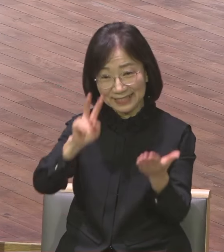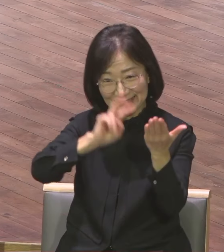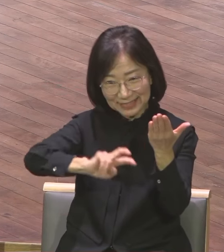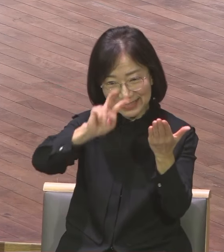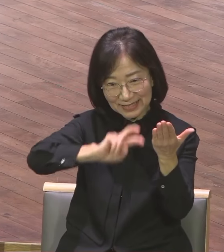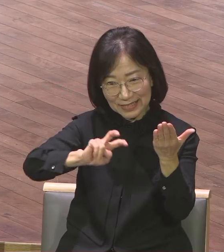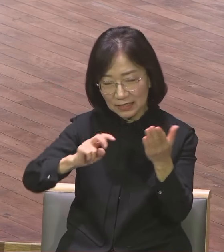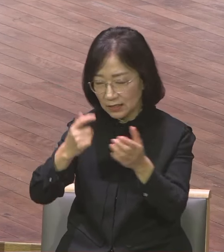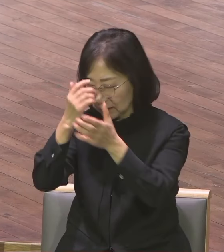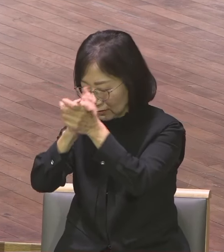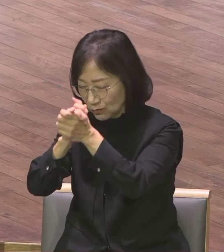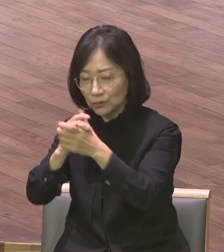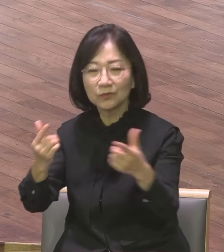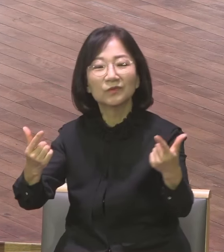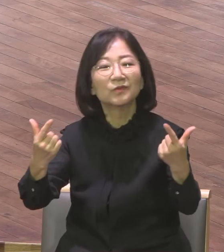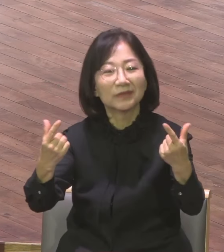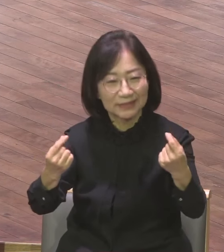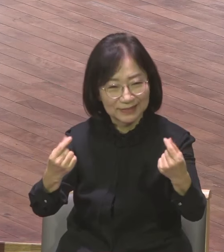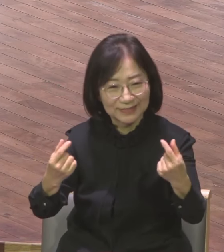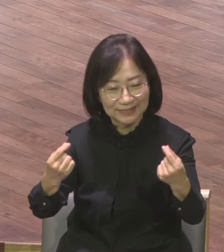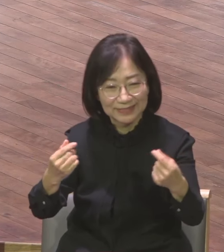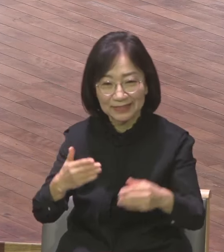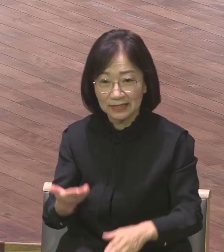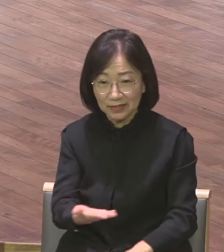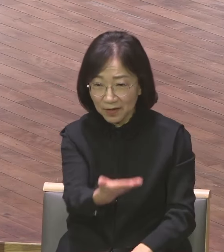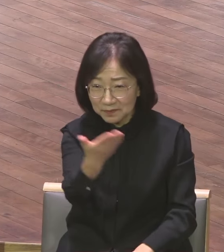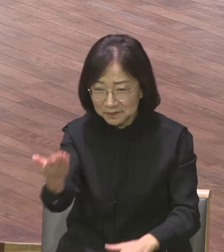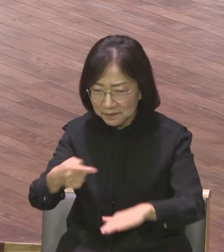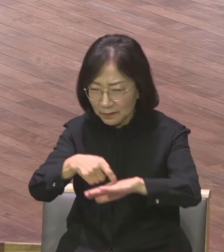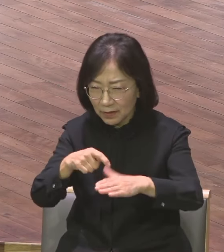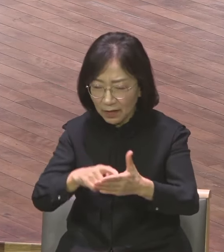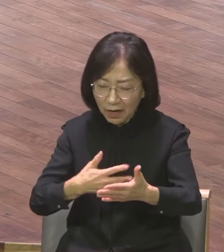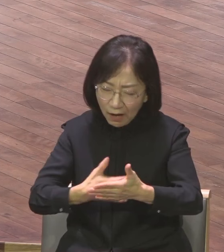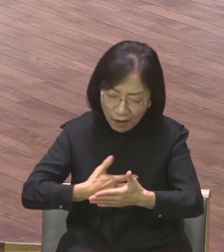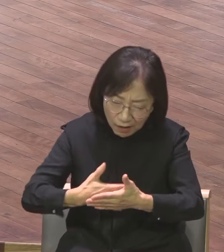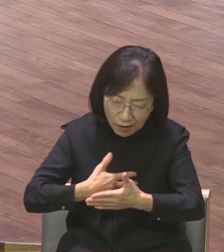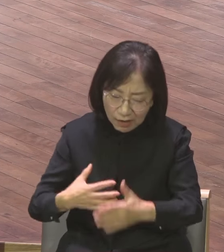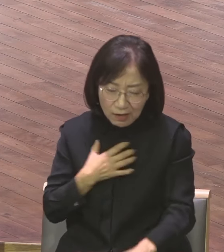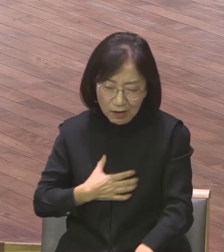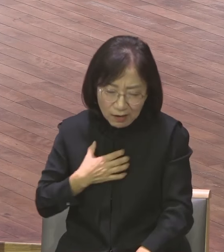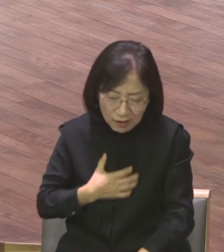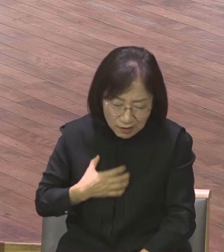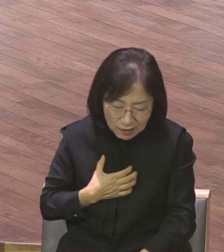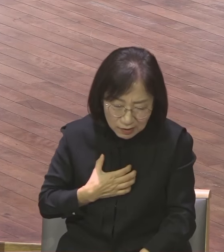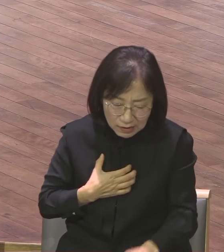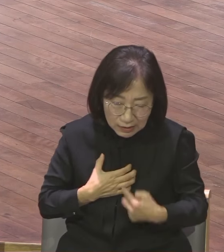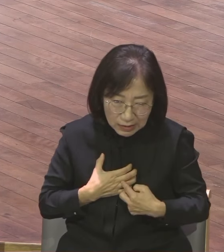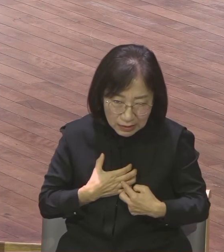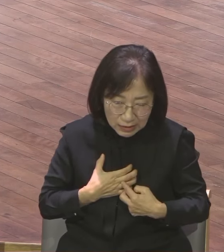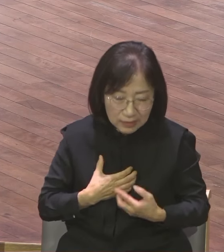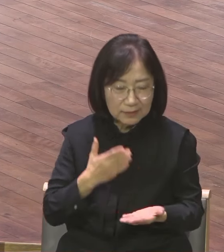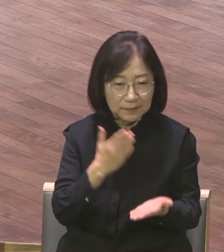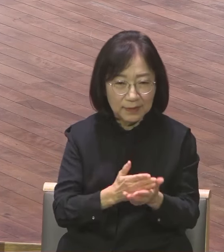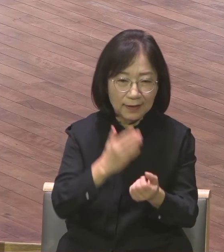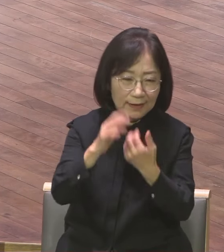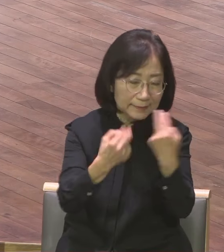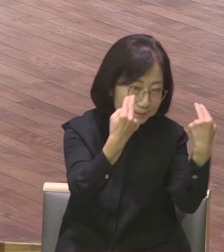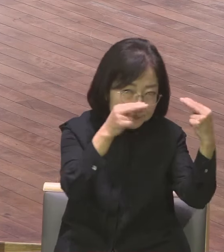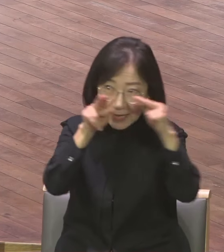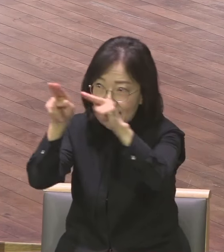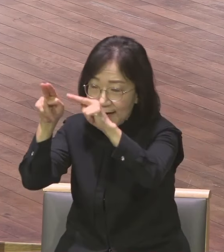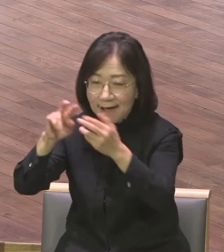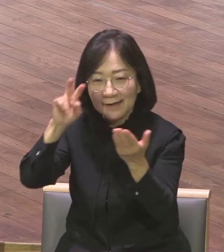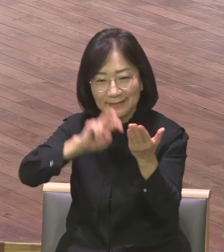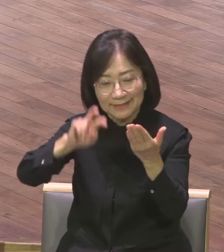달린 기도입니다. 여러분의 마음의 불안과 염려 하나님을 바라보고 찬송을 회복하시길